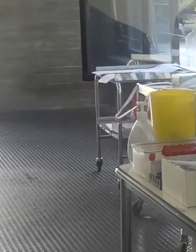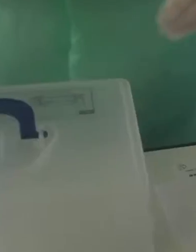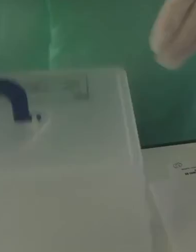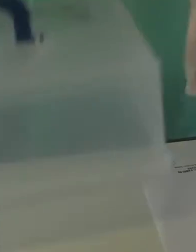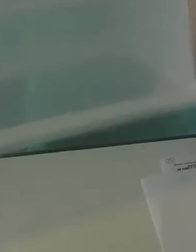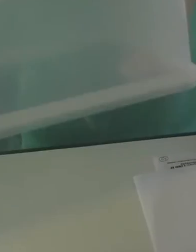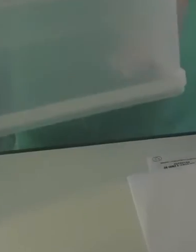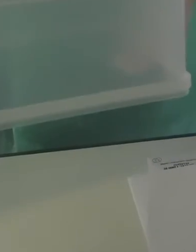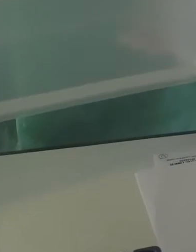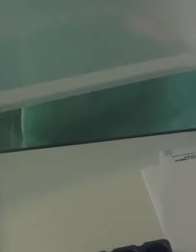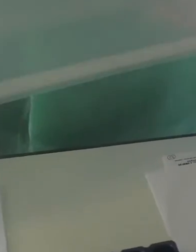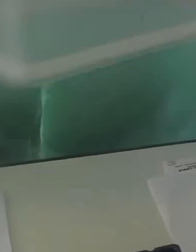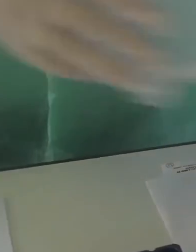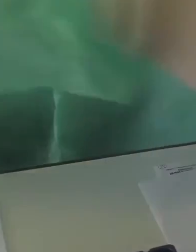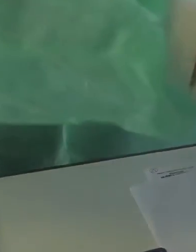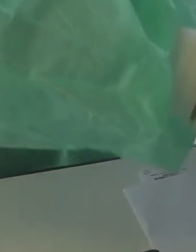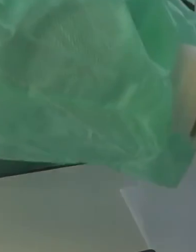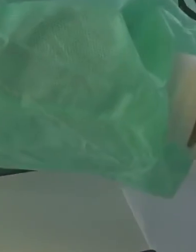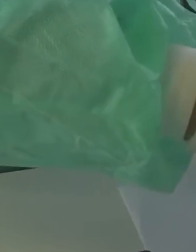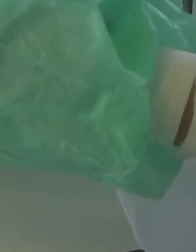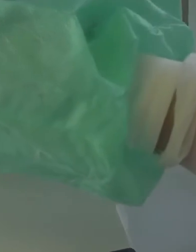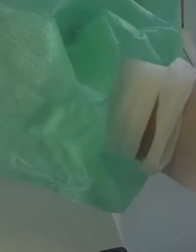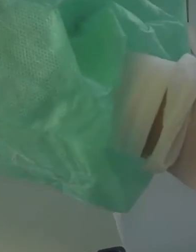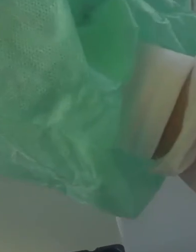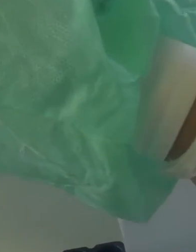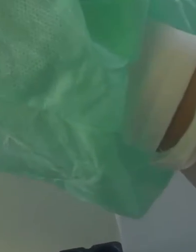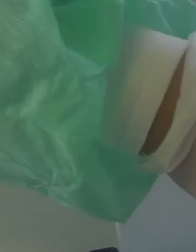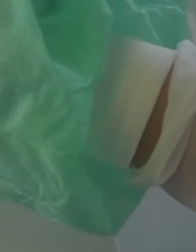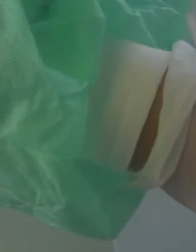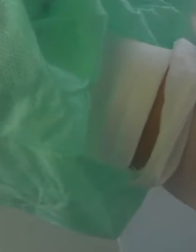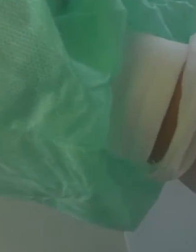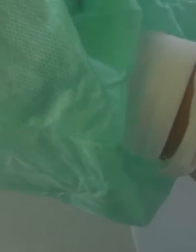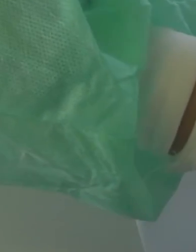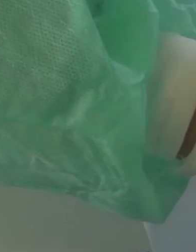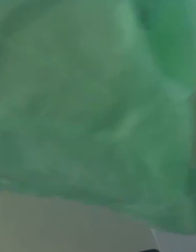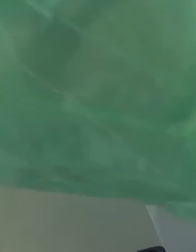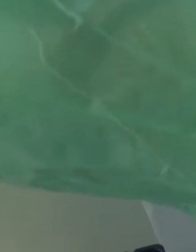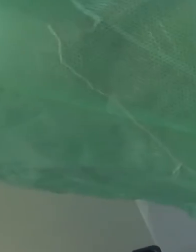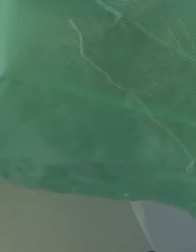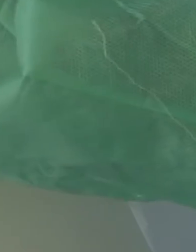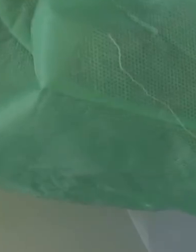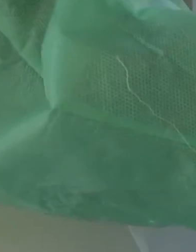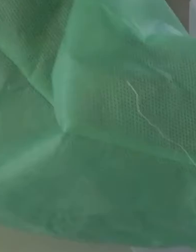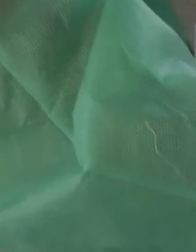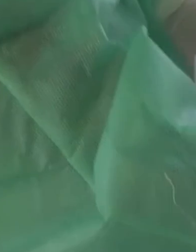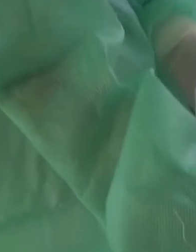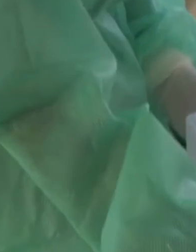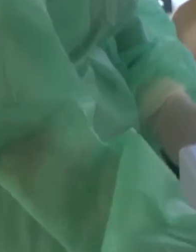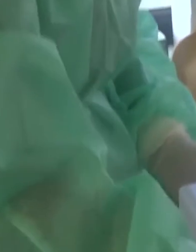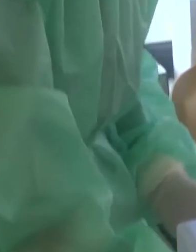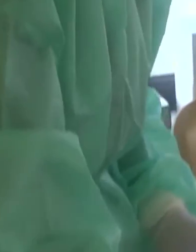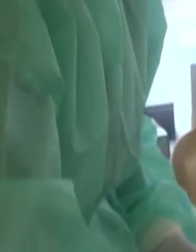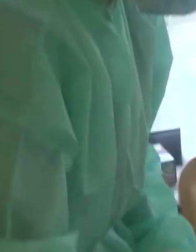meglio in un momento di crisi come questo la giunta ha deliberato un comitato di crisi per interventi mirati ed efficaci abbiamo voluto da